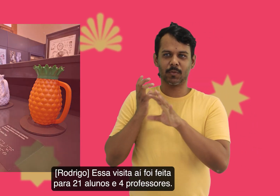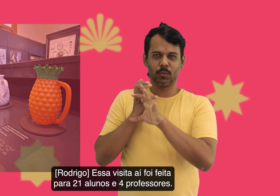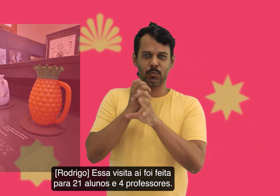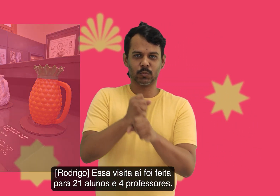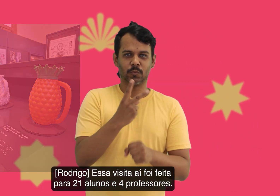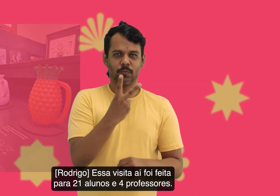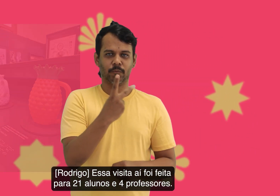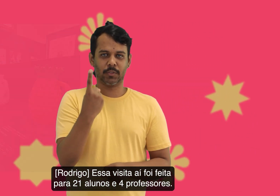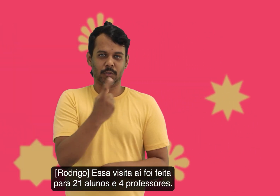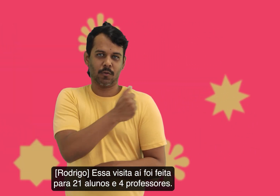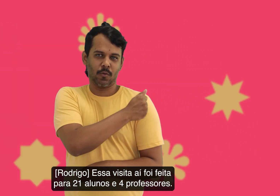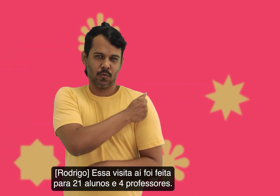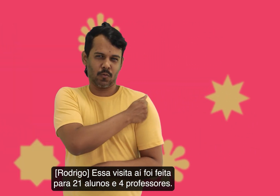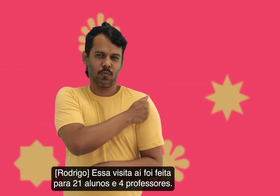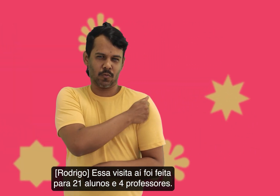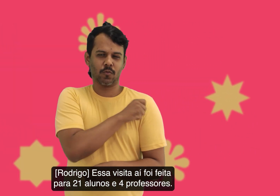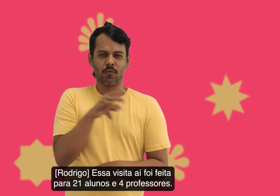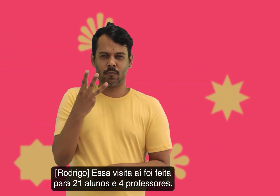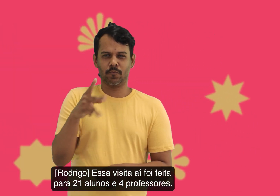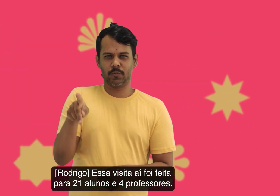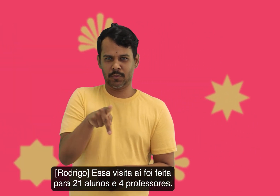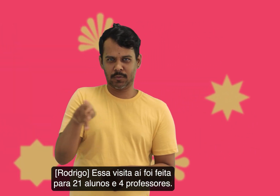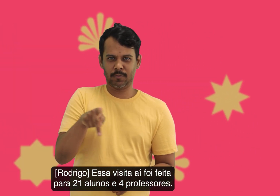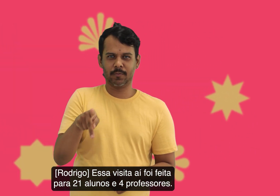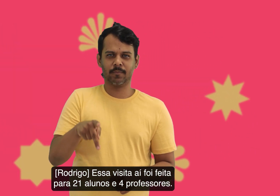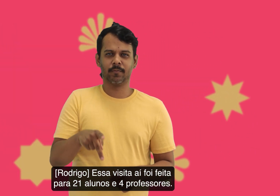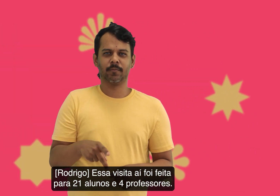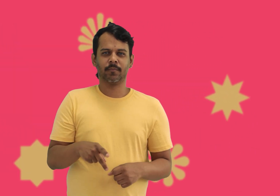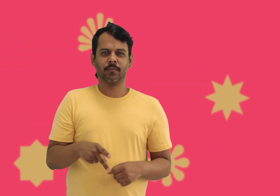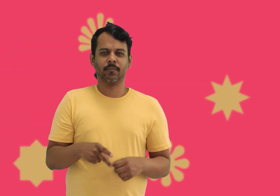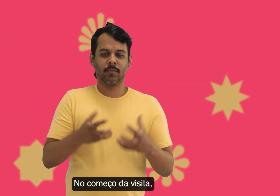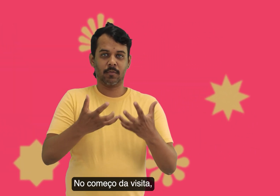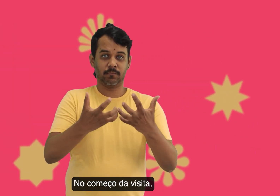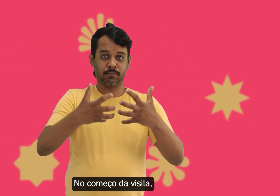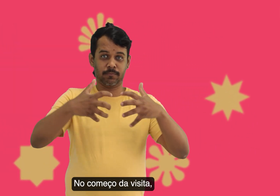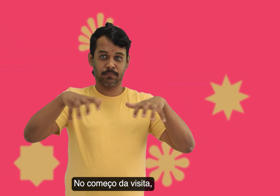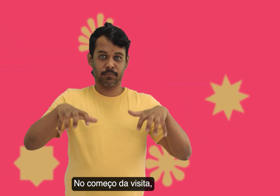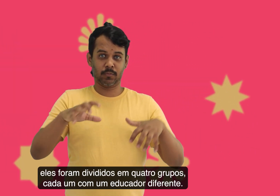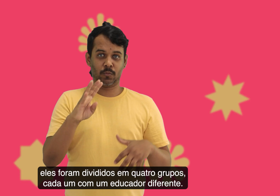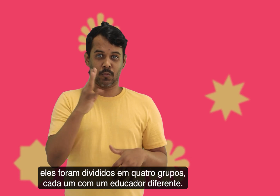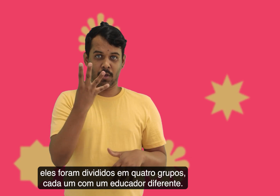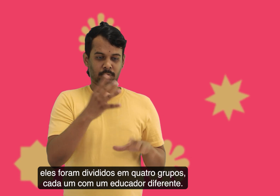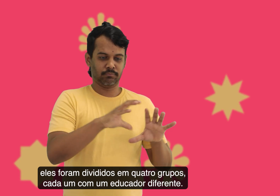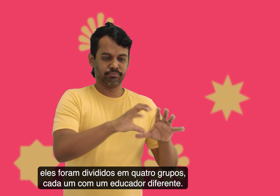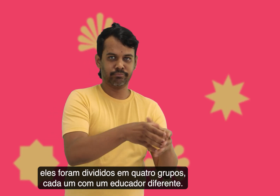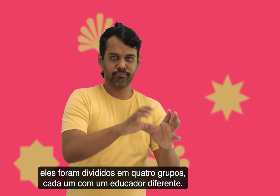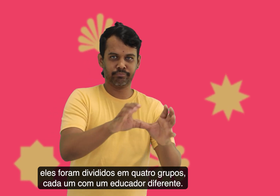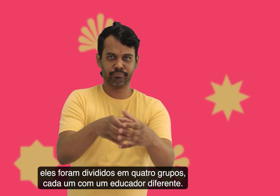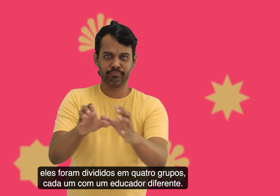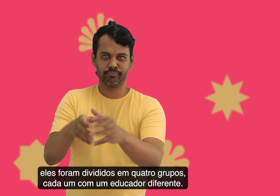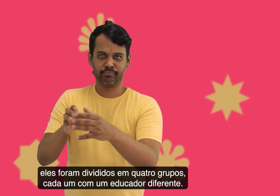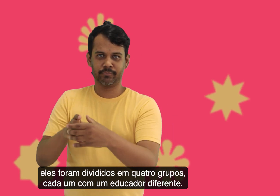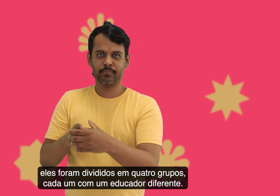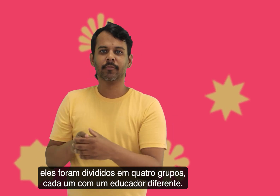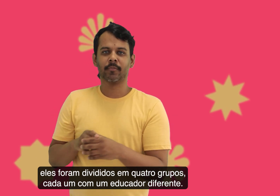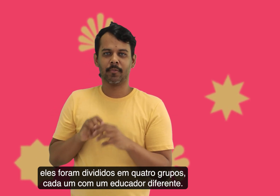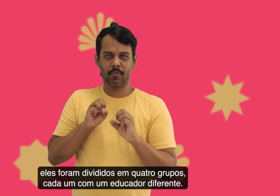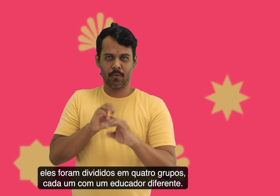Essa visita aí foi feita para 21 alunos e 4 professores. No começo da visita, eles foram divididos em 4 grupos, cada um